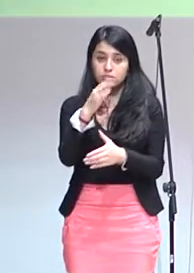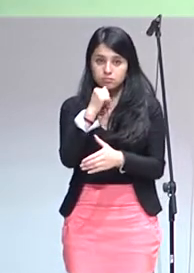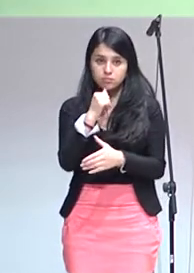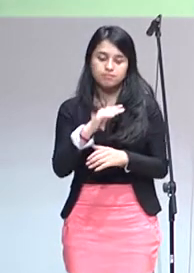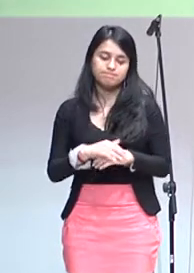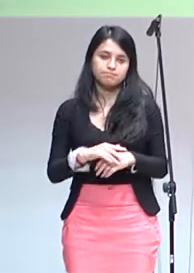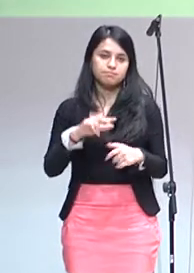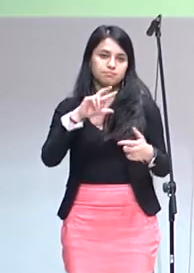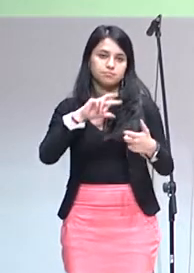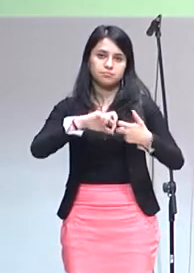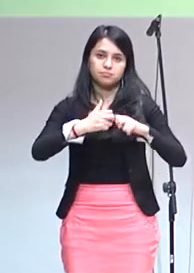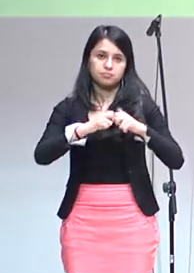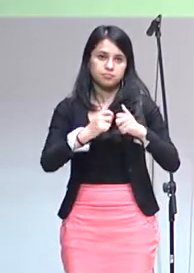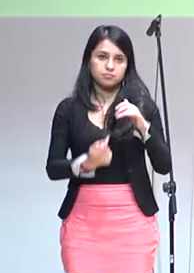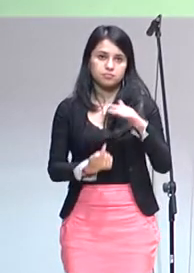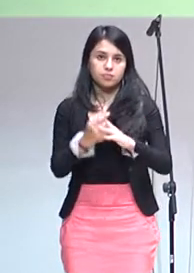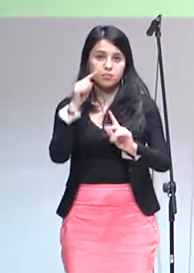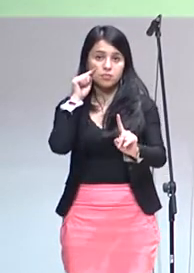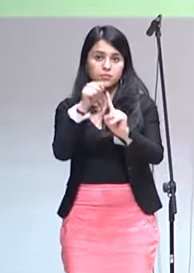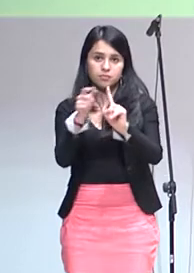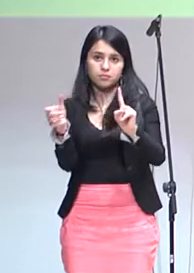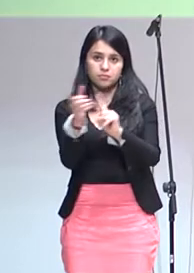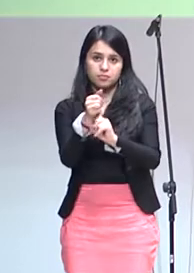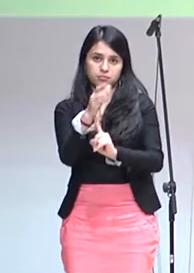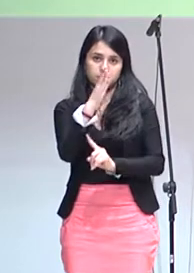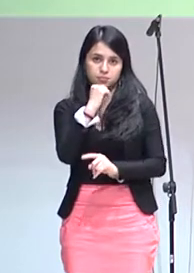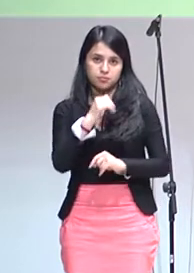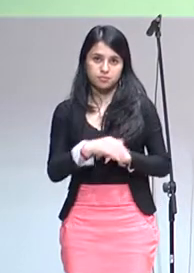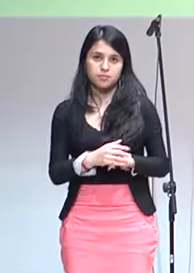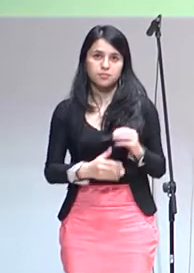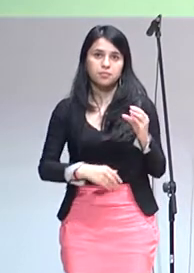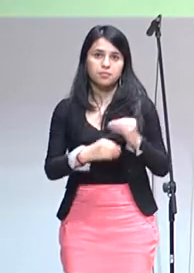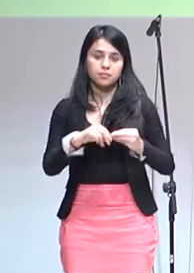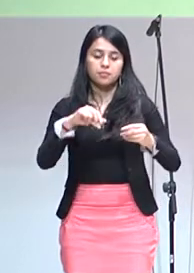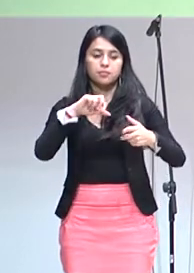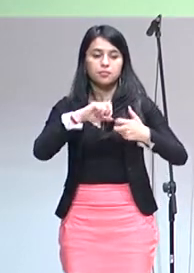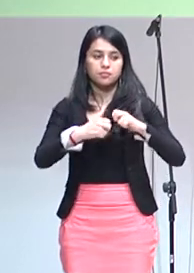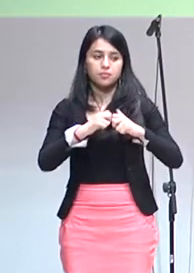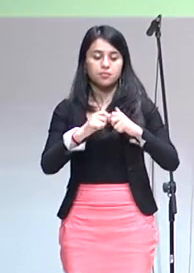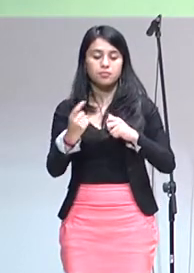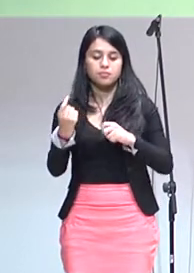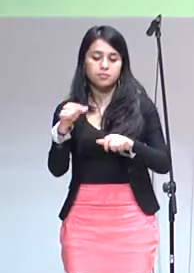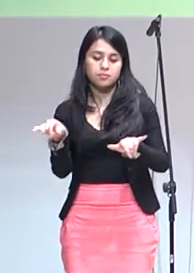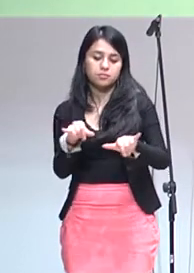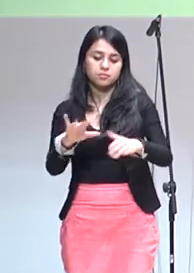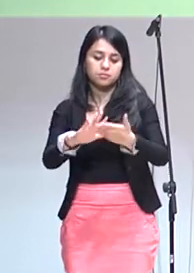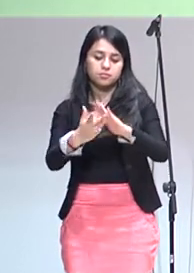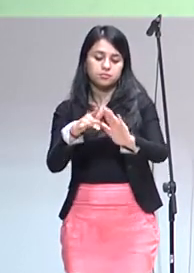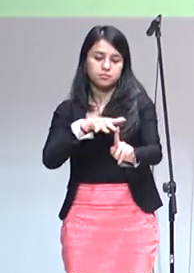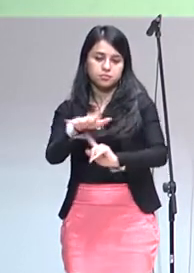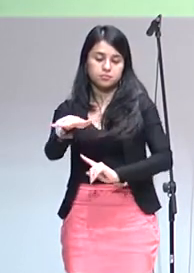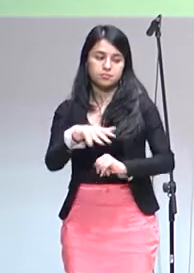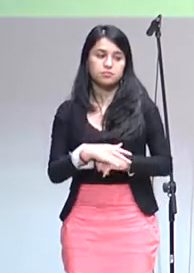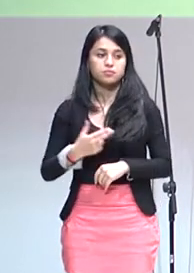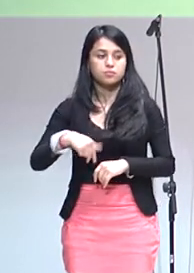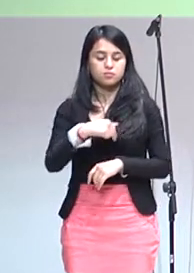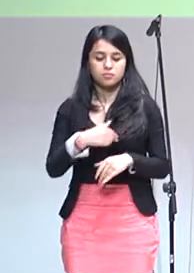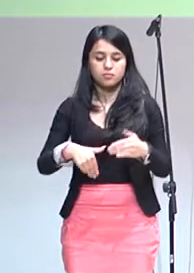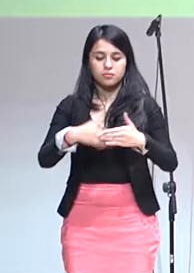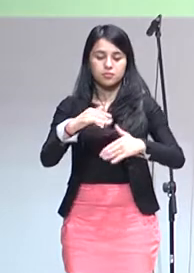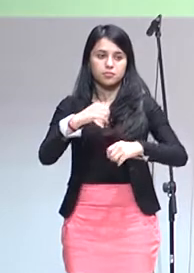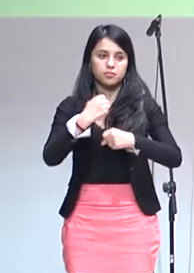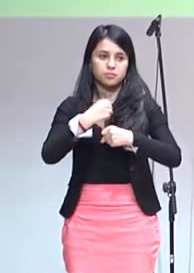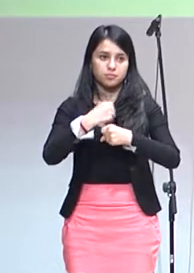hubiesen alcanzado los objetivos y se hubieran también las metas trazadas con la comunidad. Comenzamos a hacer un trabajo